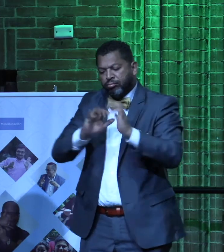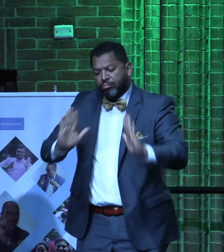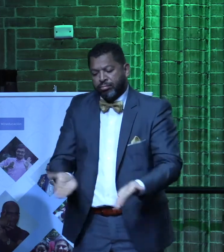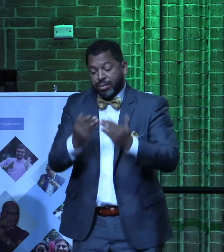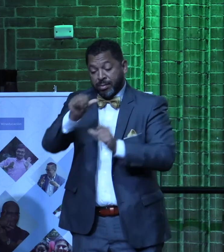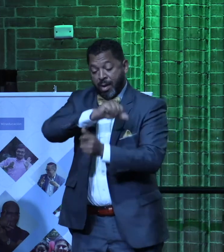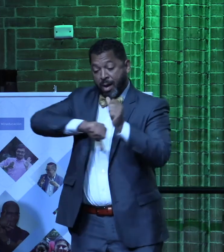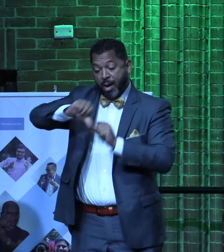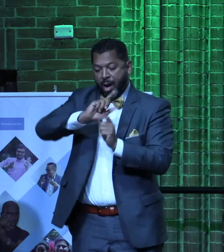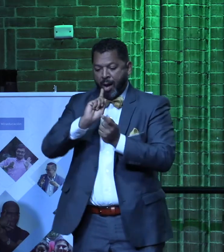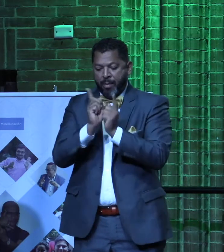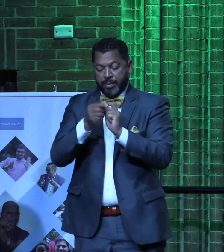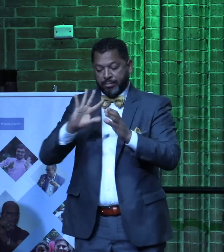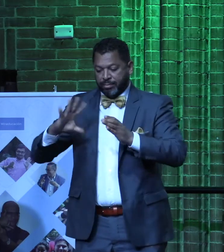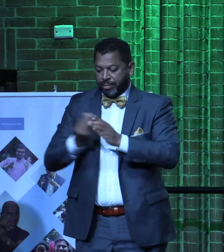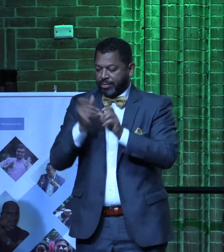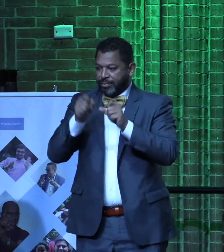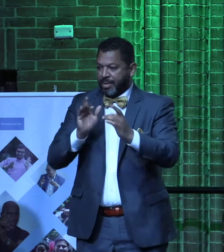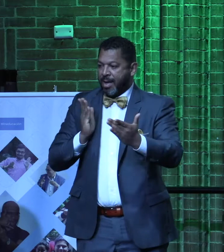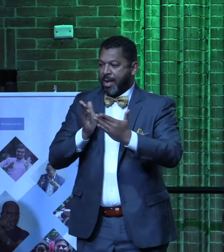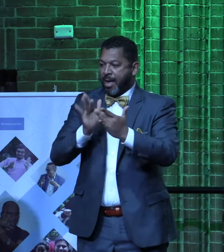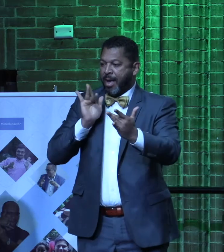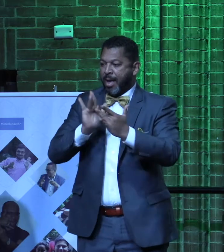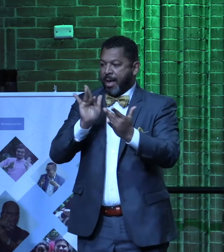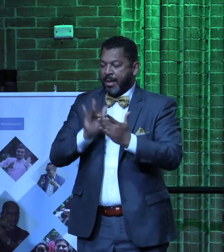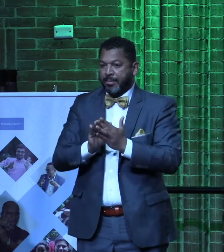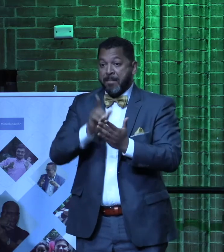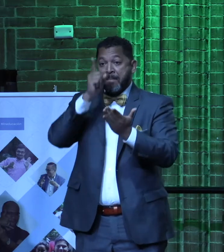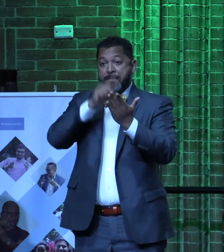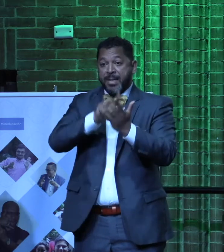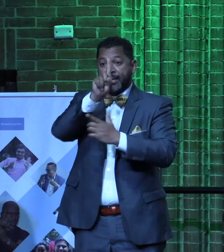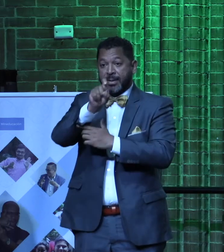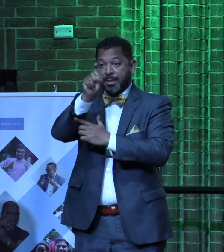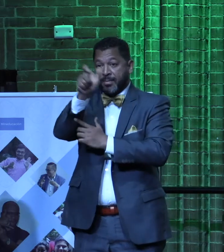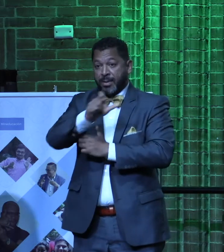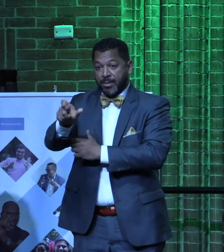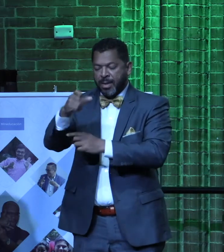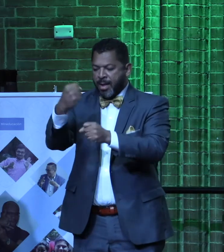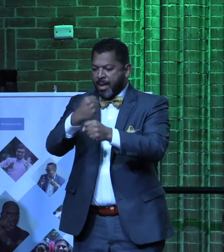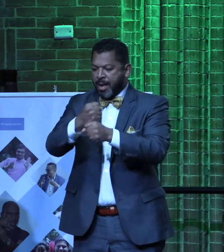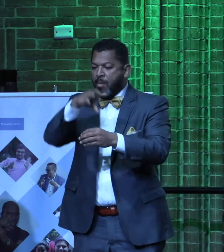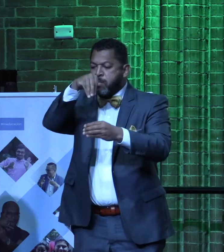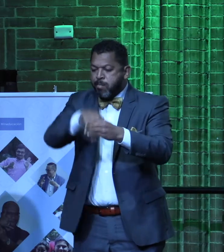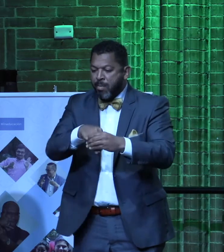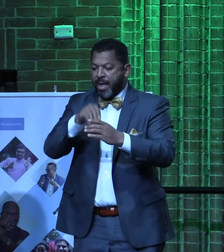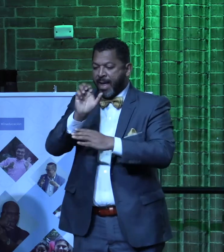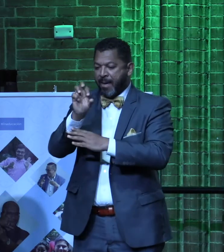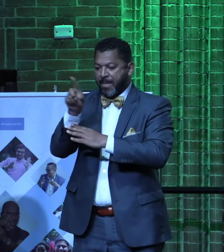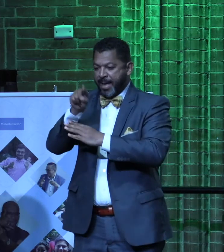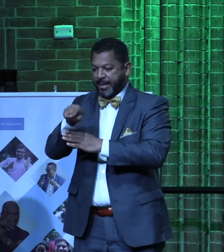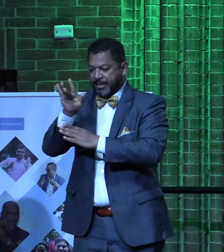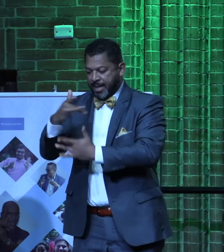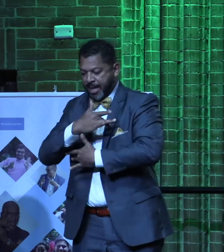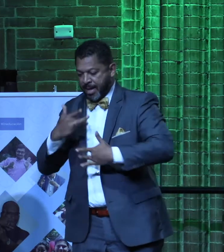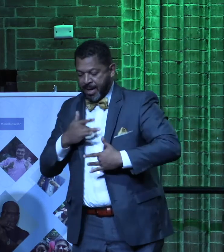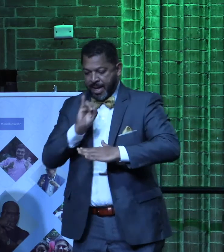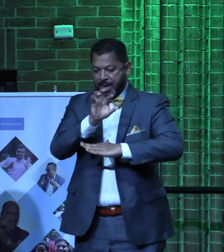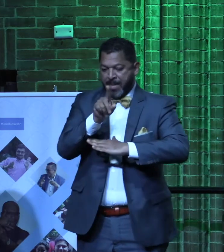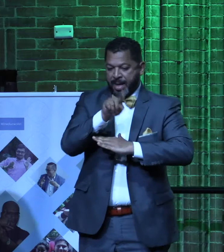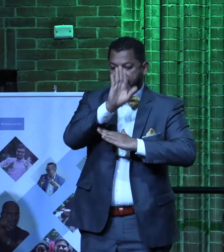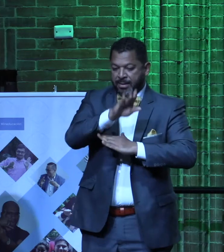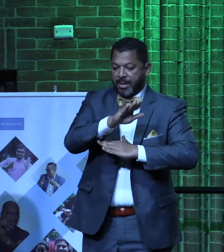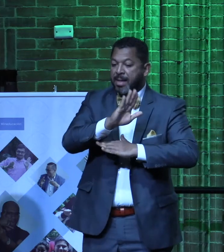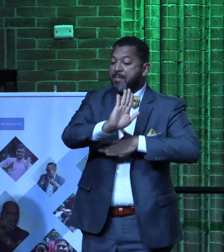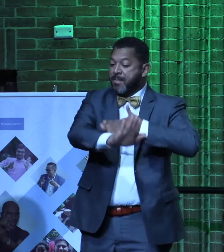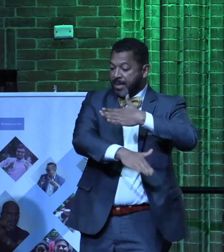transformarse y por ser un área inclusiva, 1.066 funcionarios de EPS e IPS del